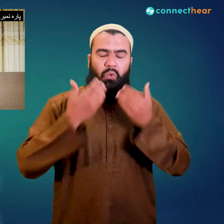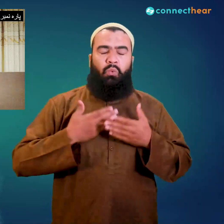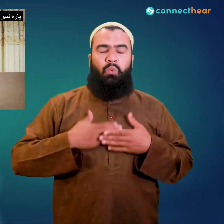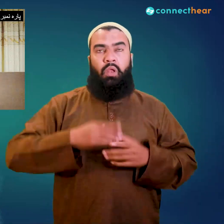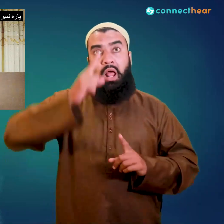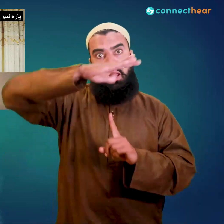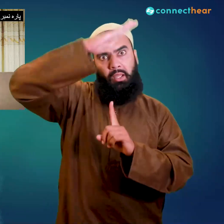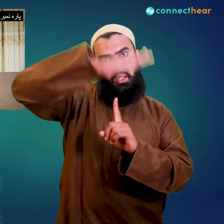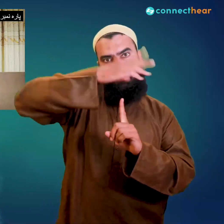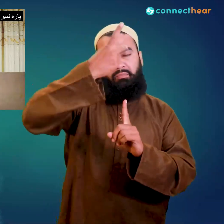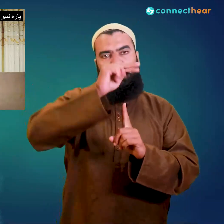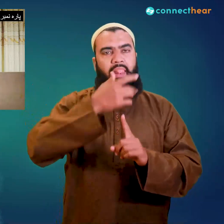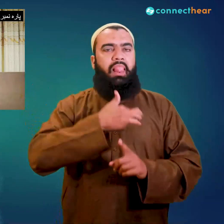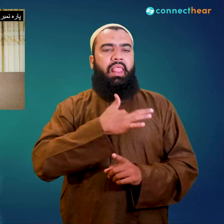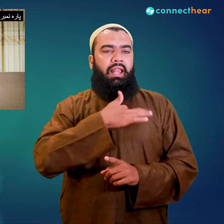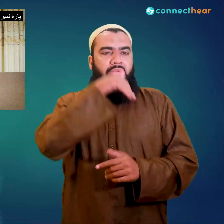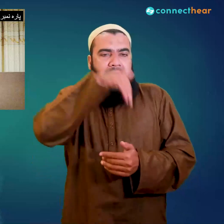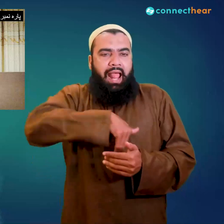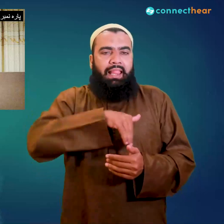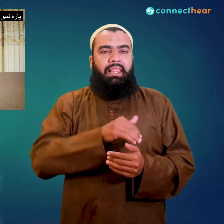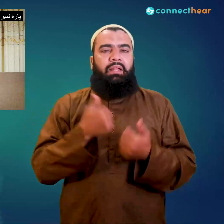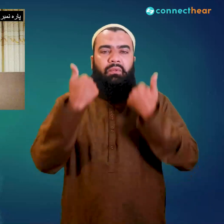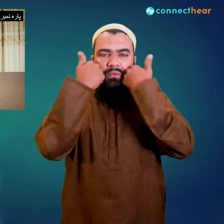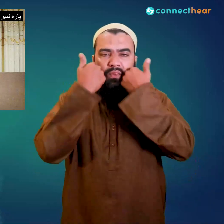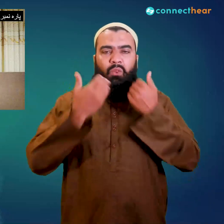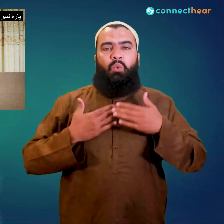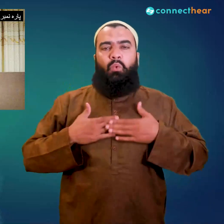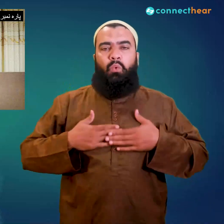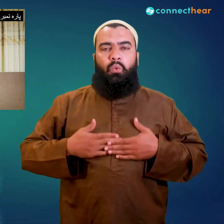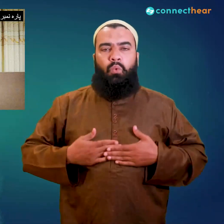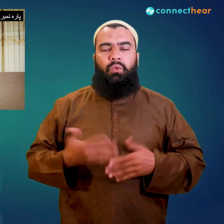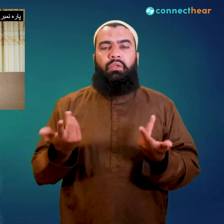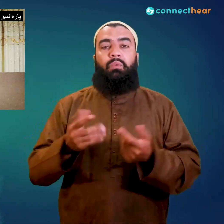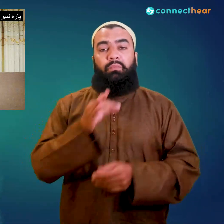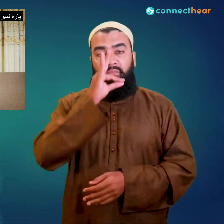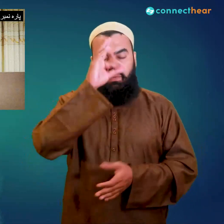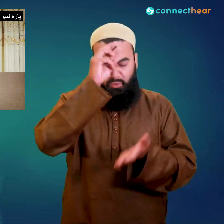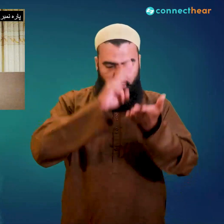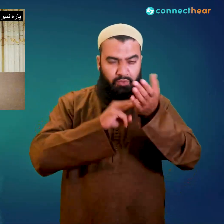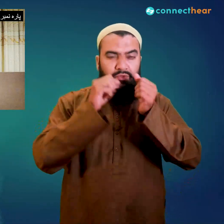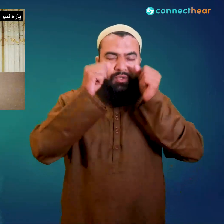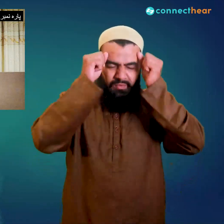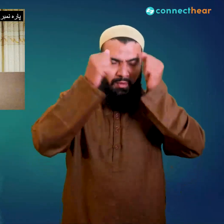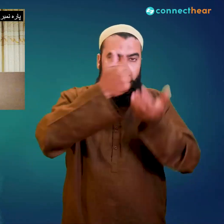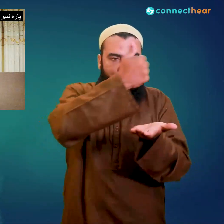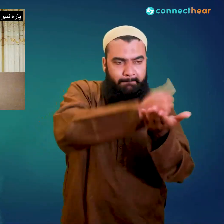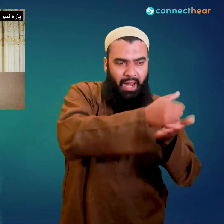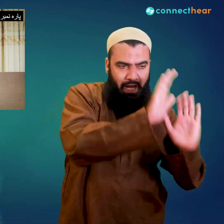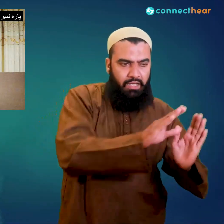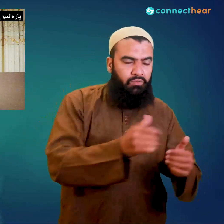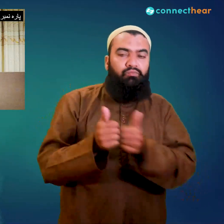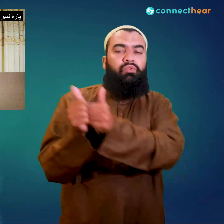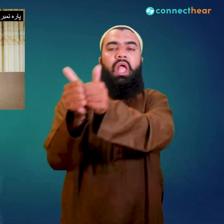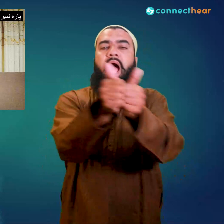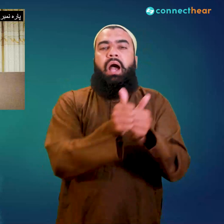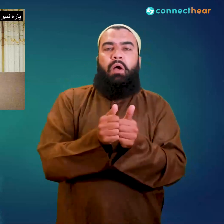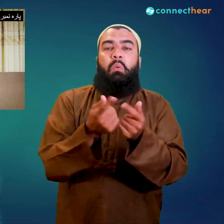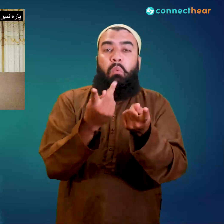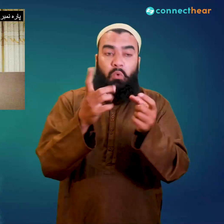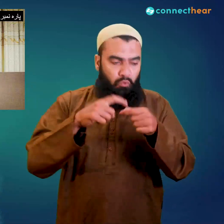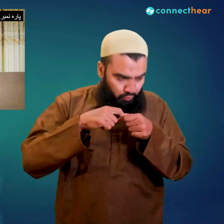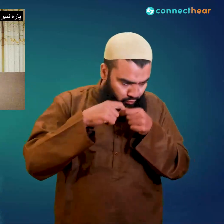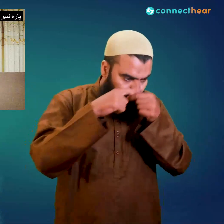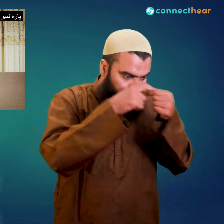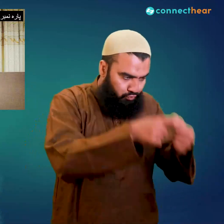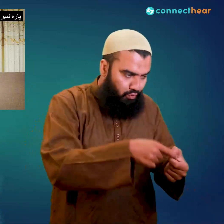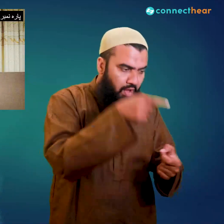ڈال دیتا ہے۔ آپ صلی اللہ علیہ وسلم سے صحابہ اکرام رضوان اللہ تعالی علیہم اجمعین نے سوال کیا تھا، اللہ کے رسول